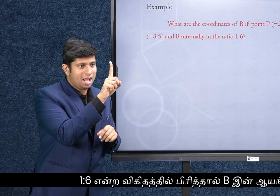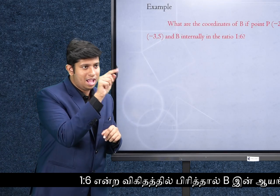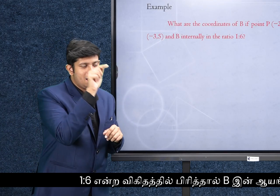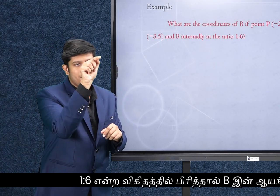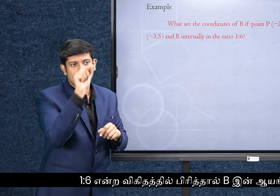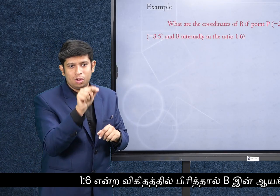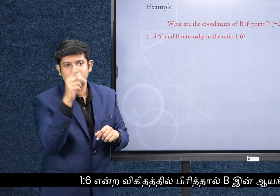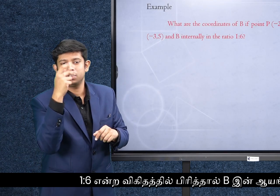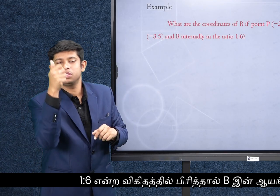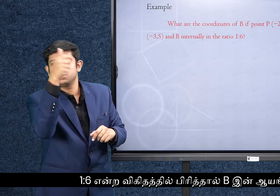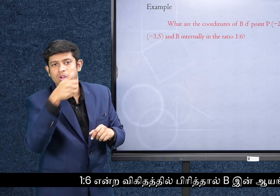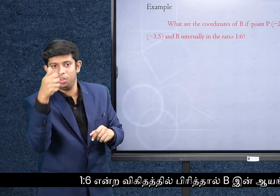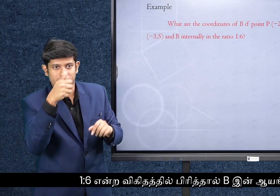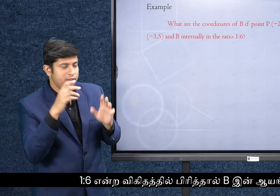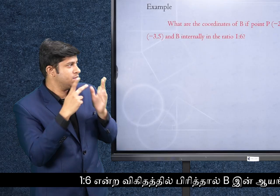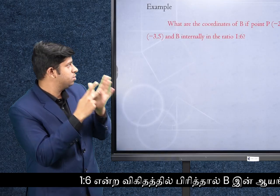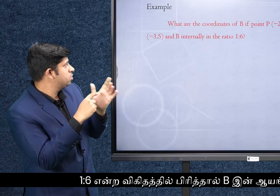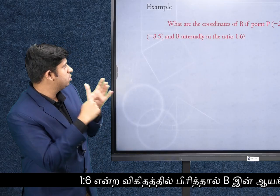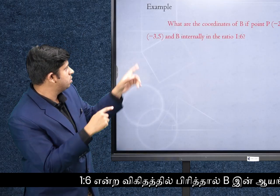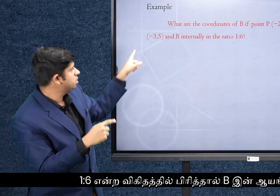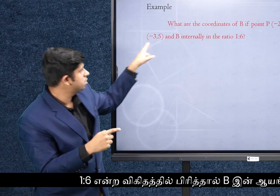யின் ஆயங்கள் என்ன?